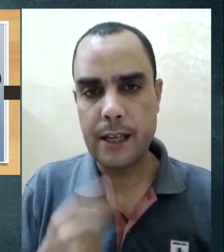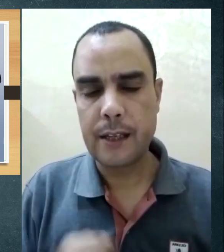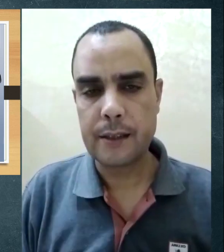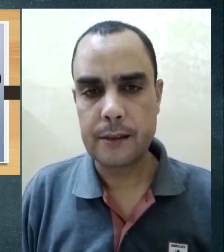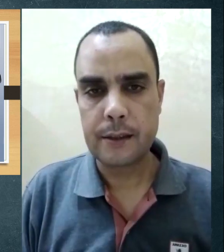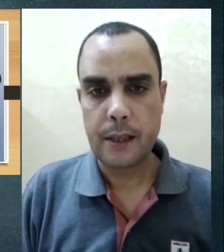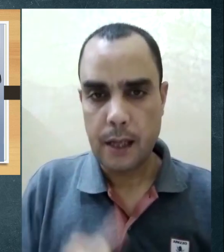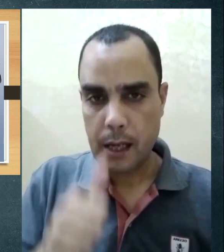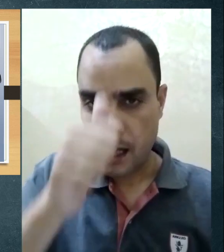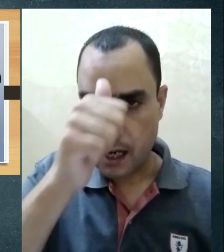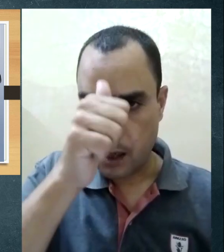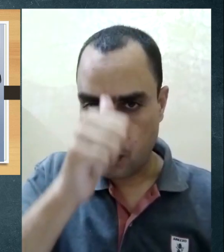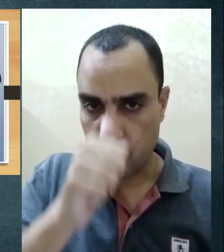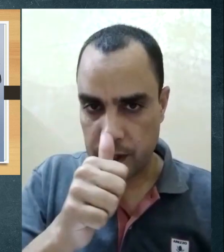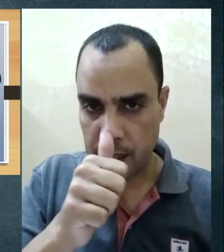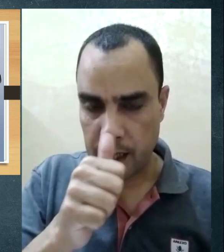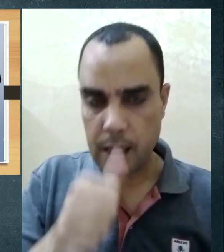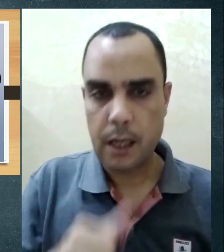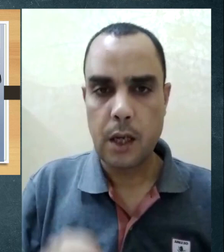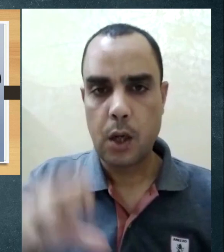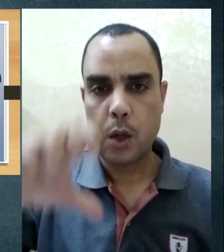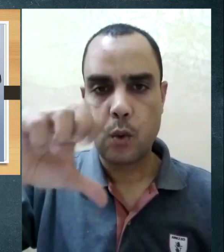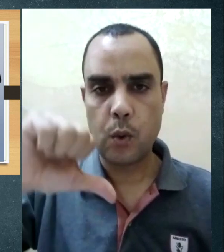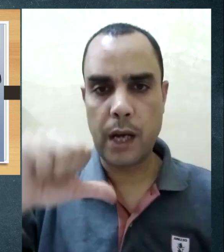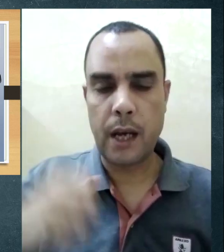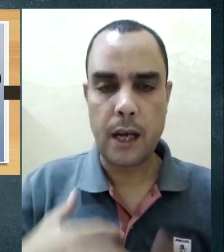عاطفتي الحزن